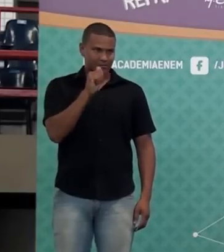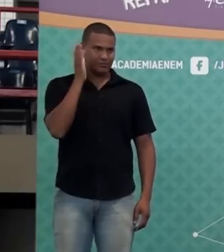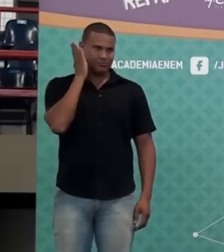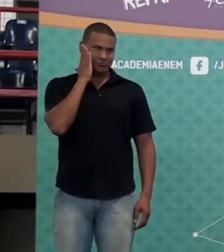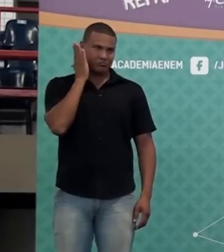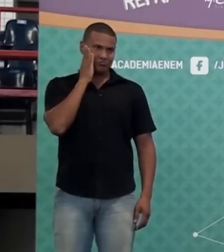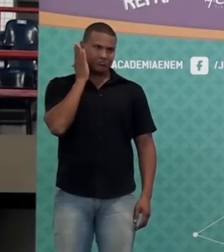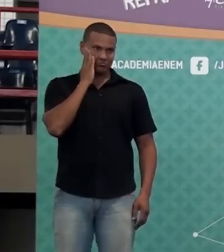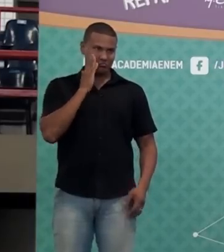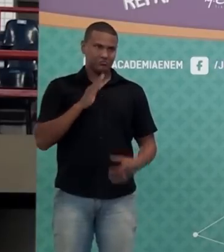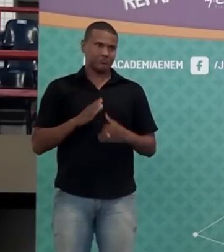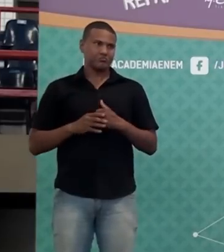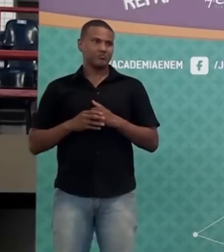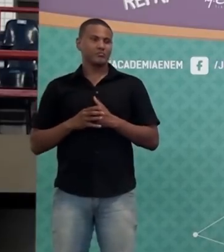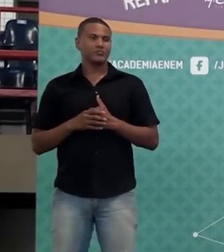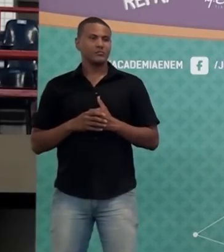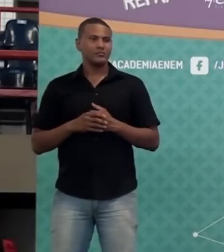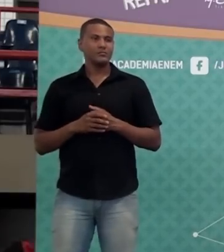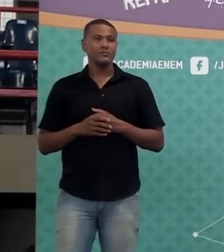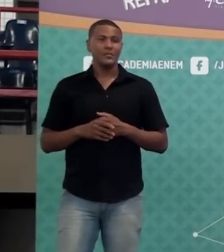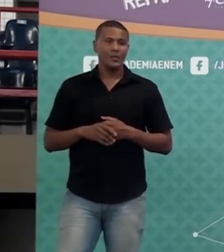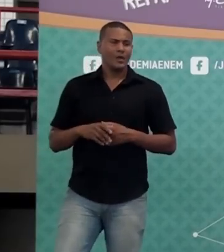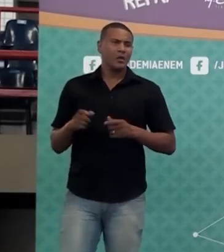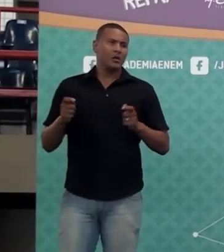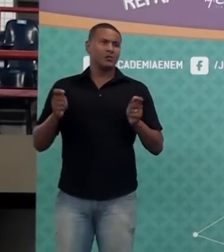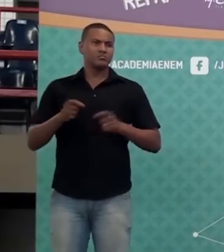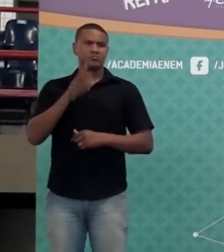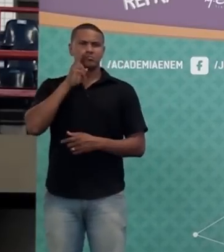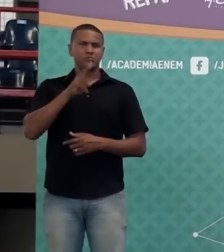tem. Tá? A gente vai ver